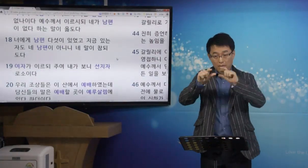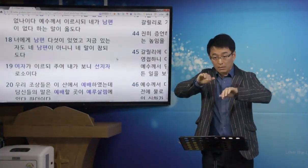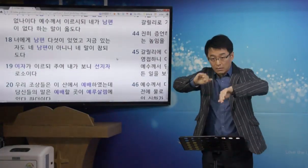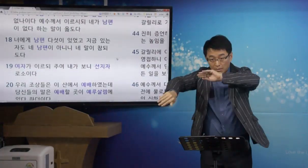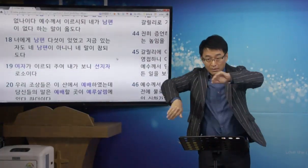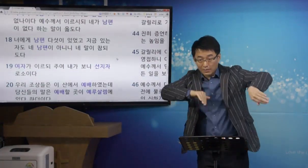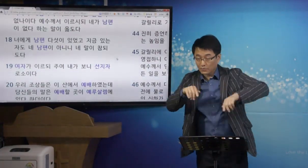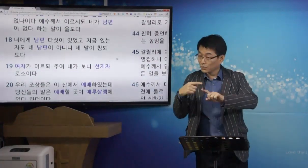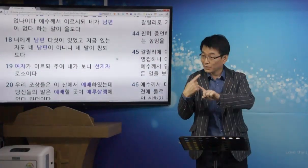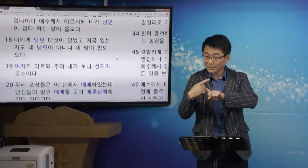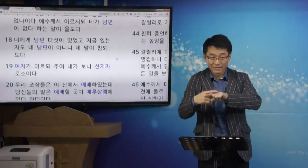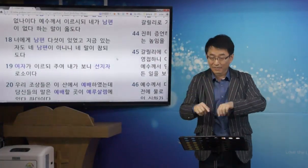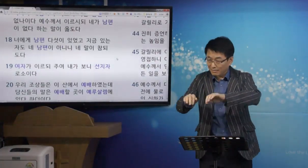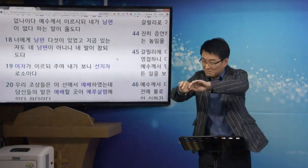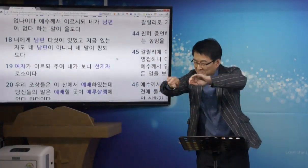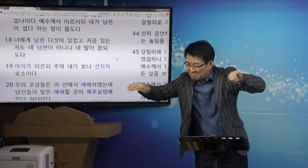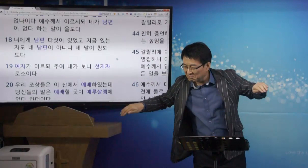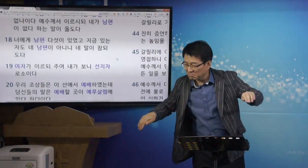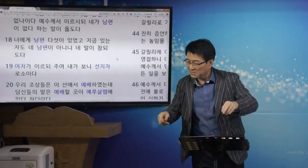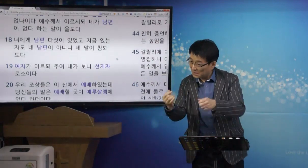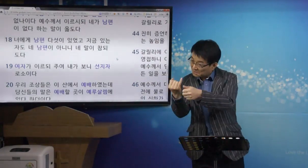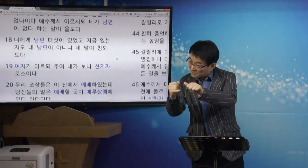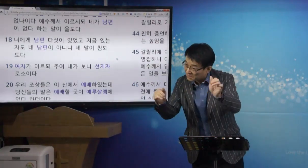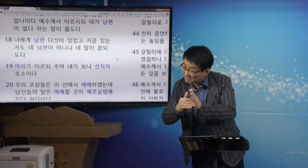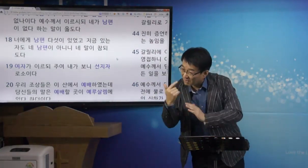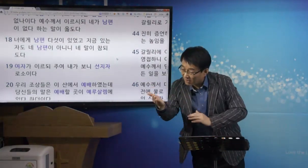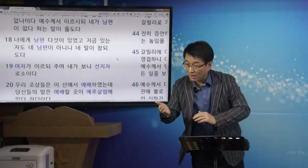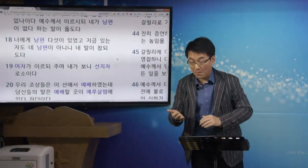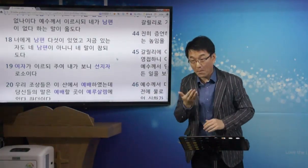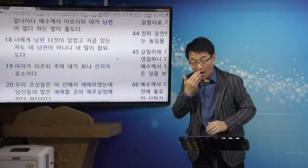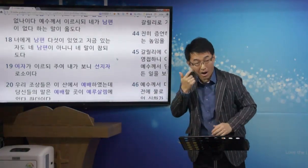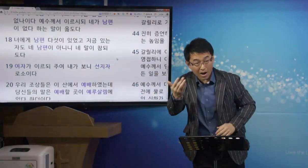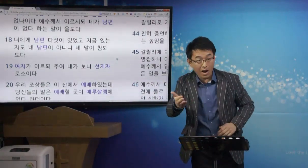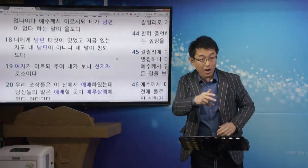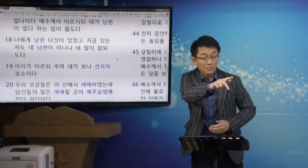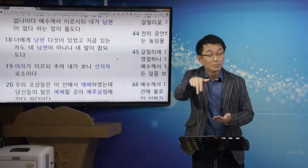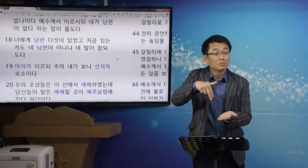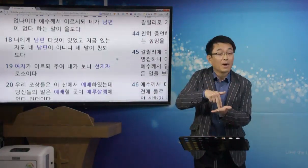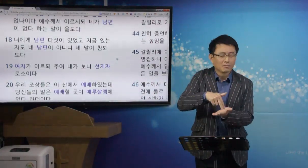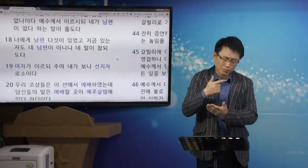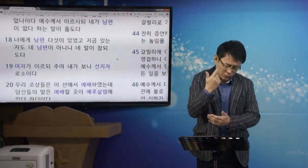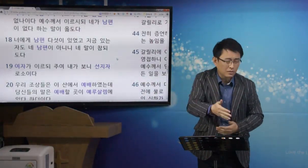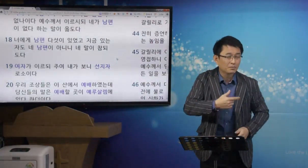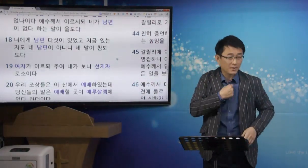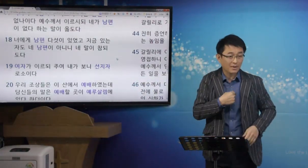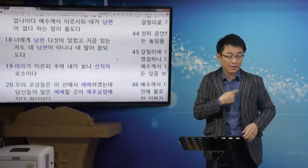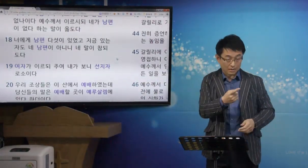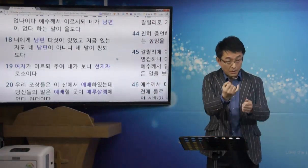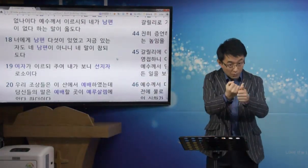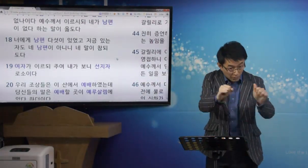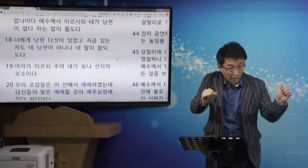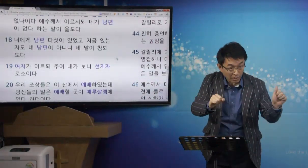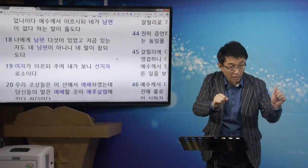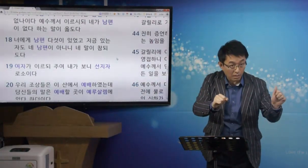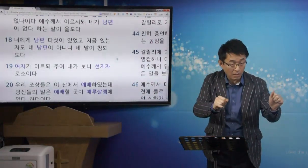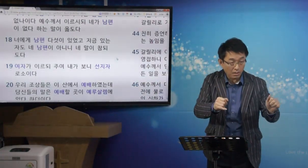개인적으로 살아가는데 그 삶을 파헤쳐서 너 이혼했습니까? 라고 물어보면